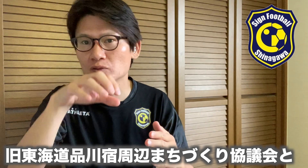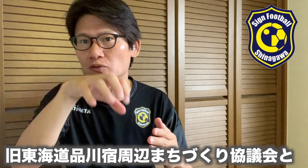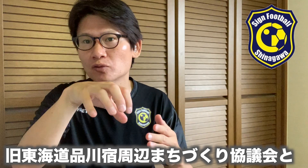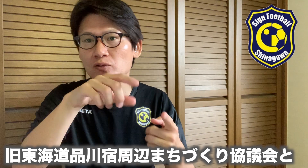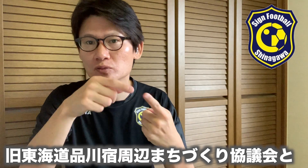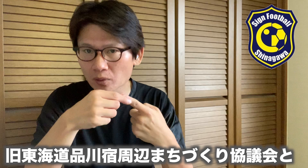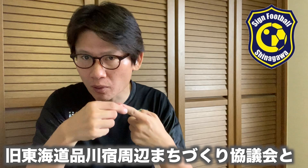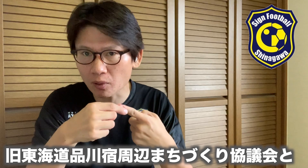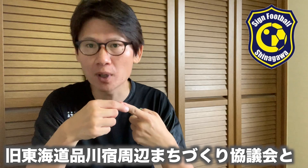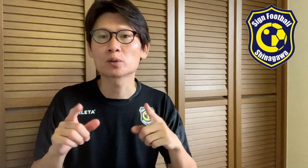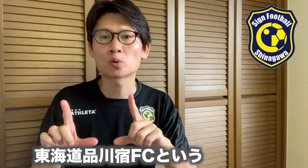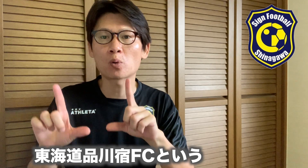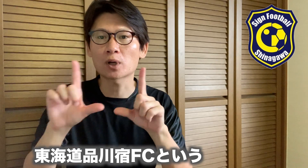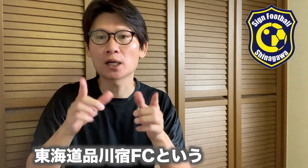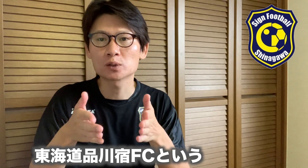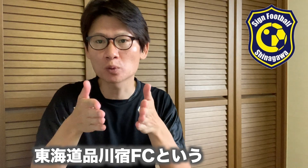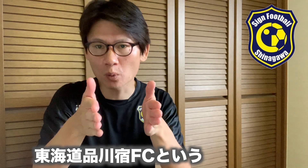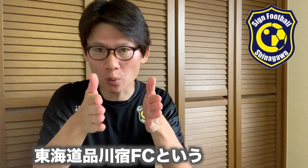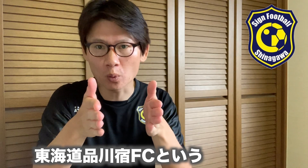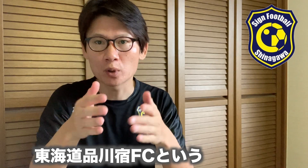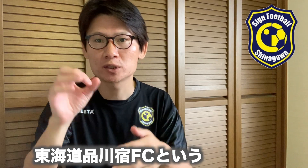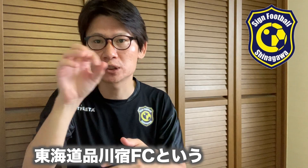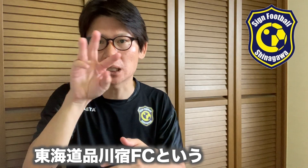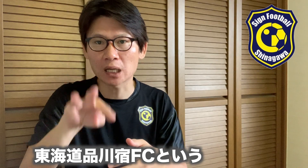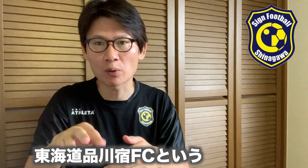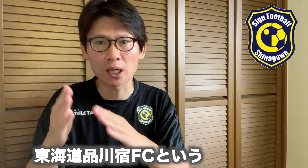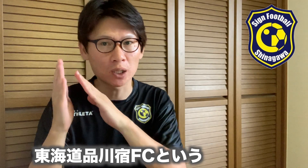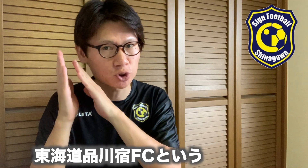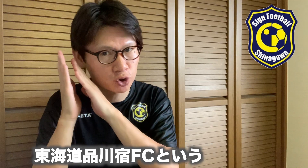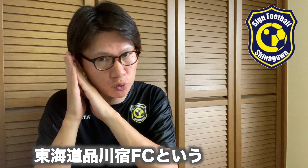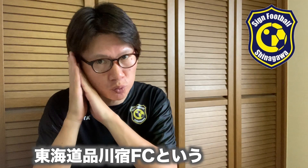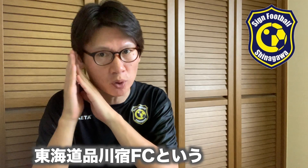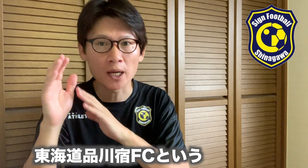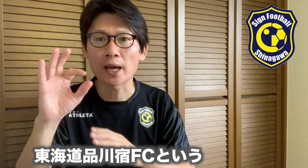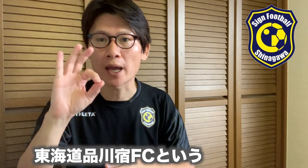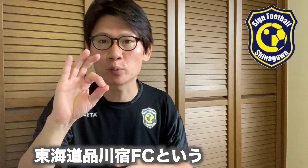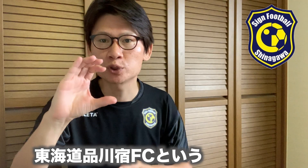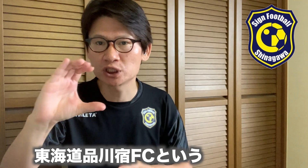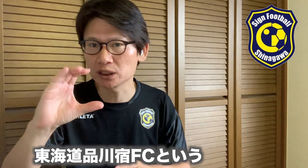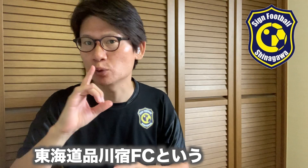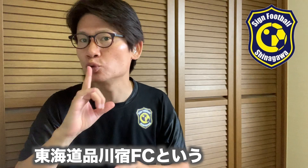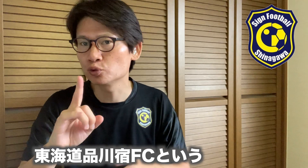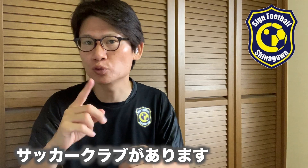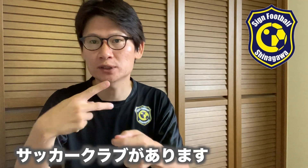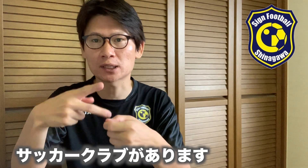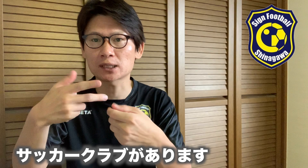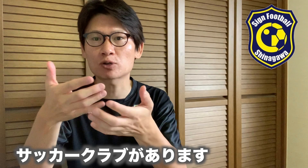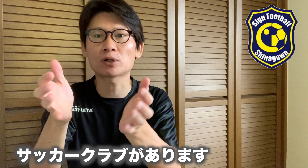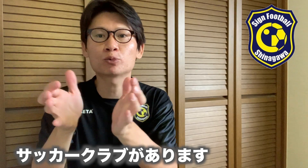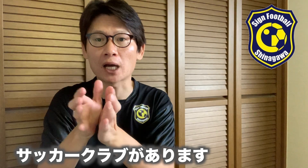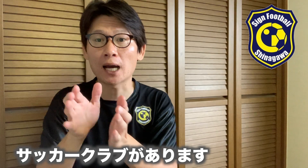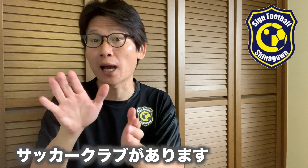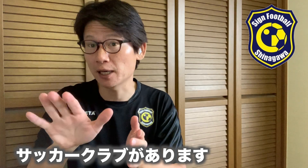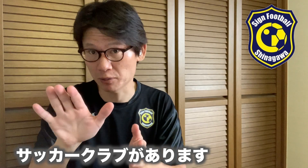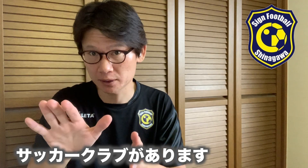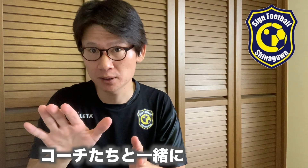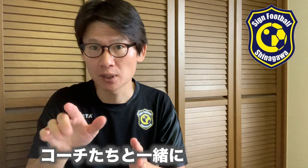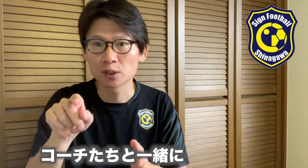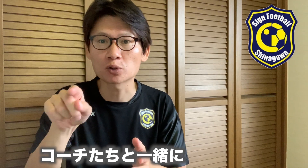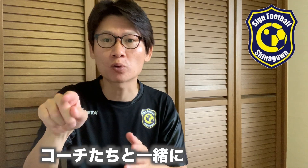ところと、東海道品川宿 FC というサッカークラブがあります。そこの